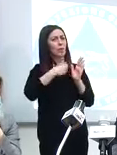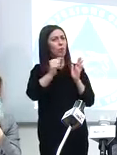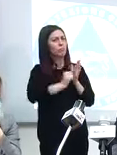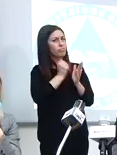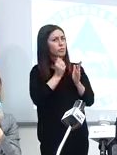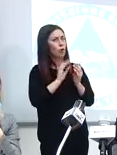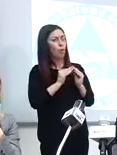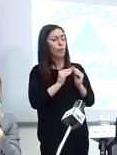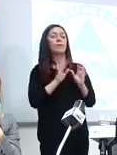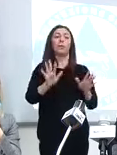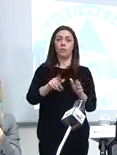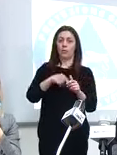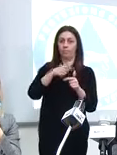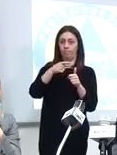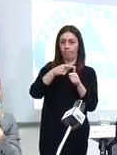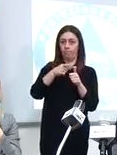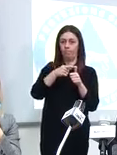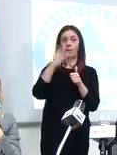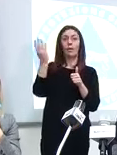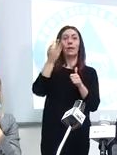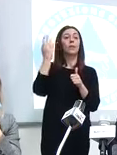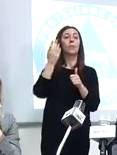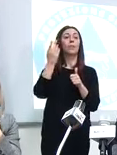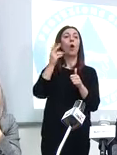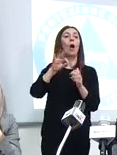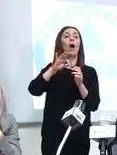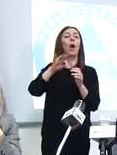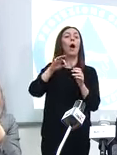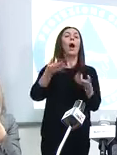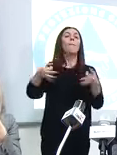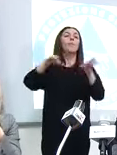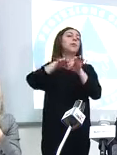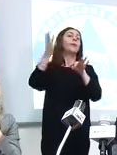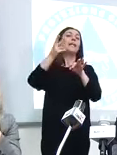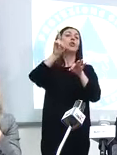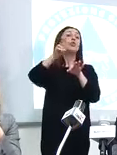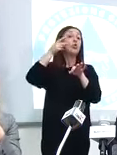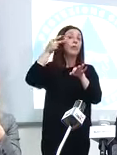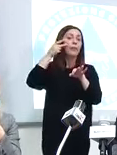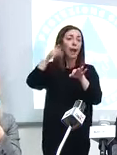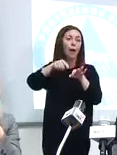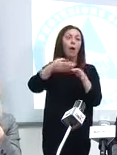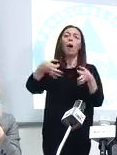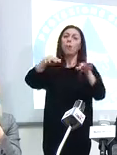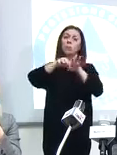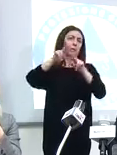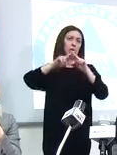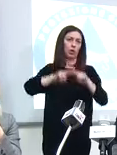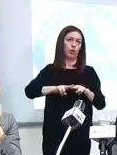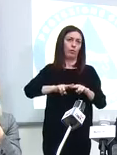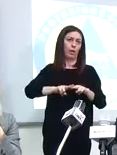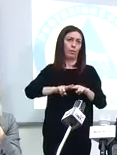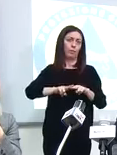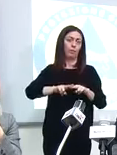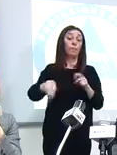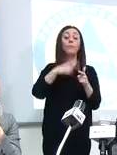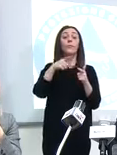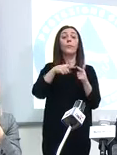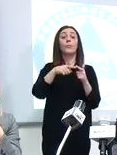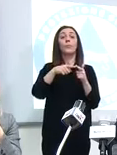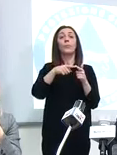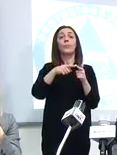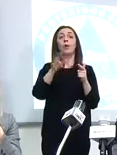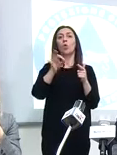chi ha l'appuntamento per il 2 febbraio, quell'appuntamento è mantenuto. C'è la categoria che ha